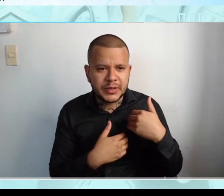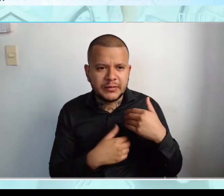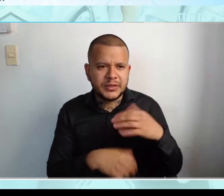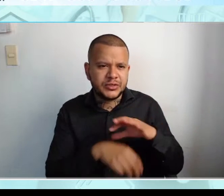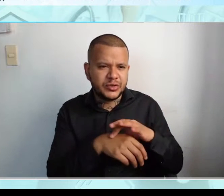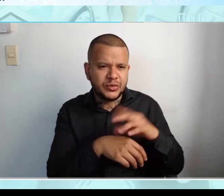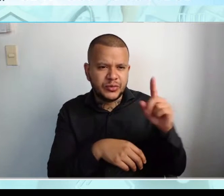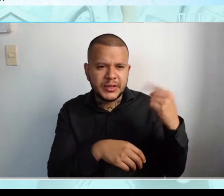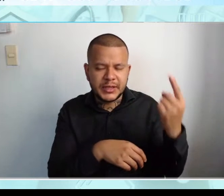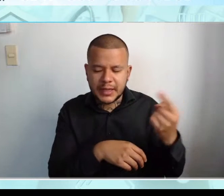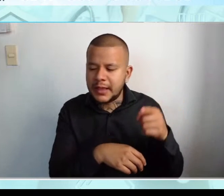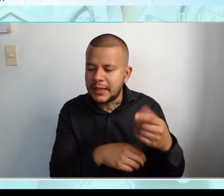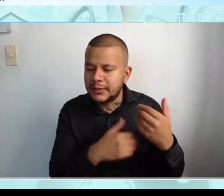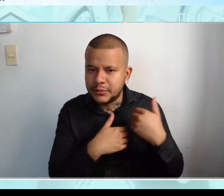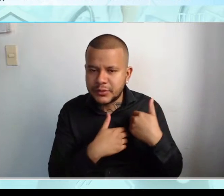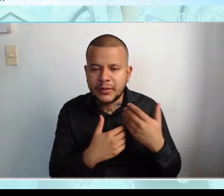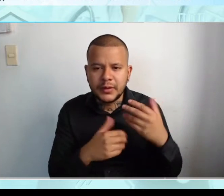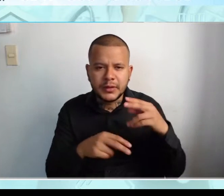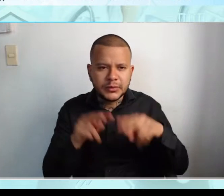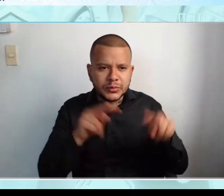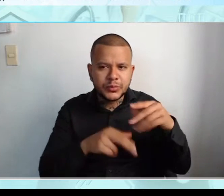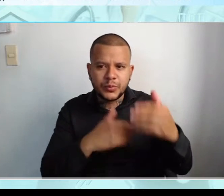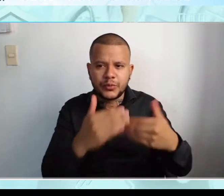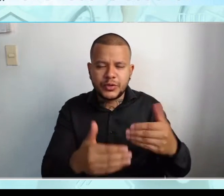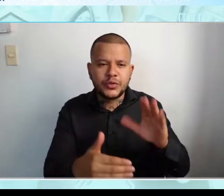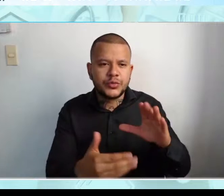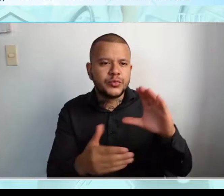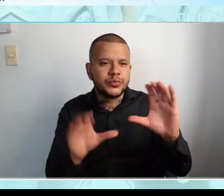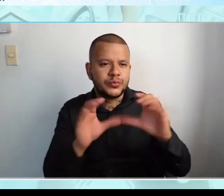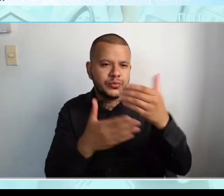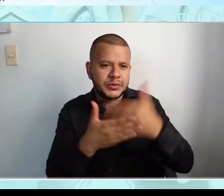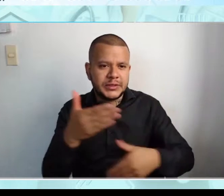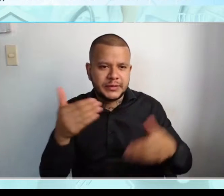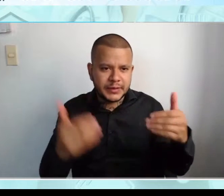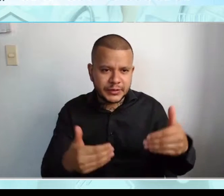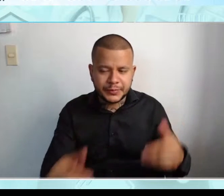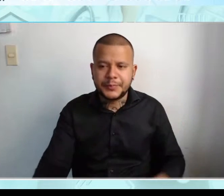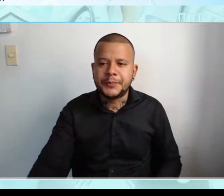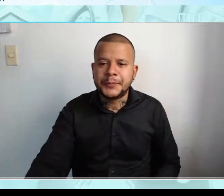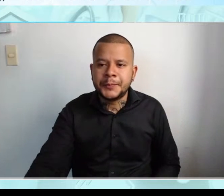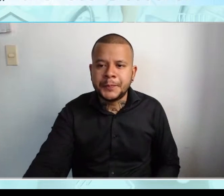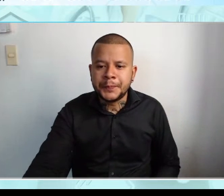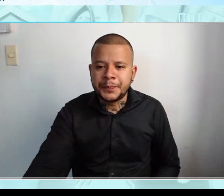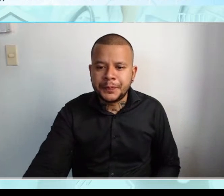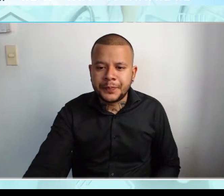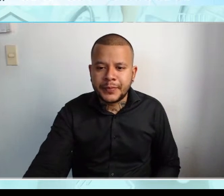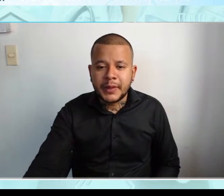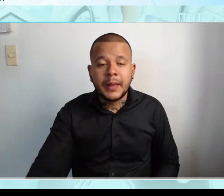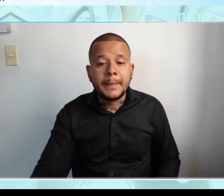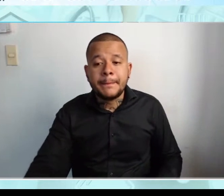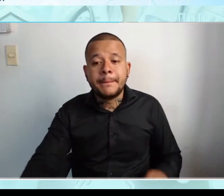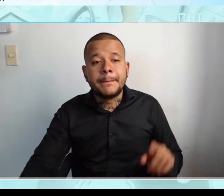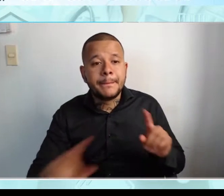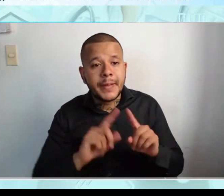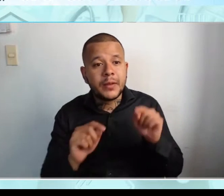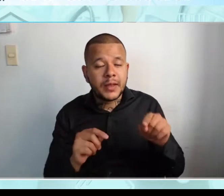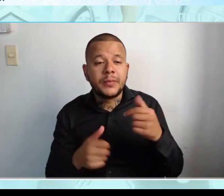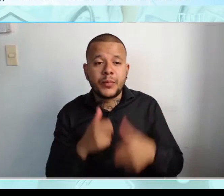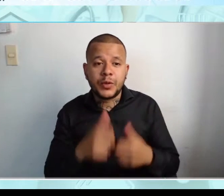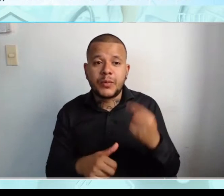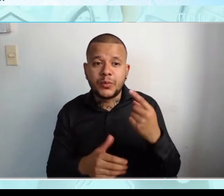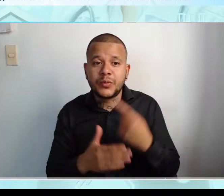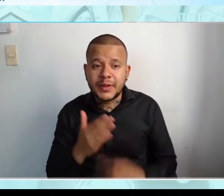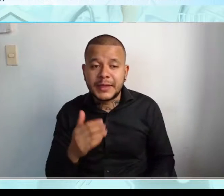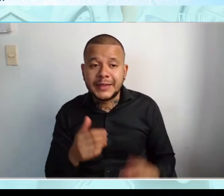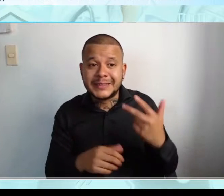hacer este proceso de certificación. Ahí surgió un problema, porque llevábamos 3 años con este